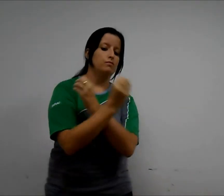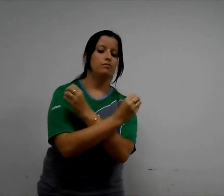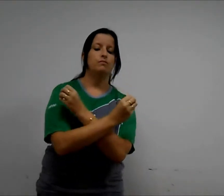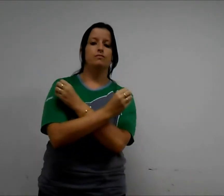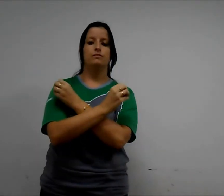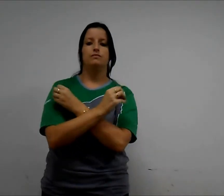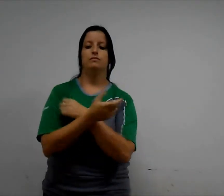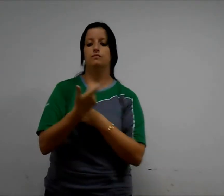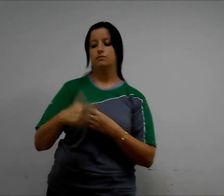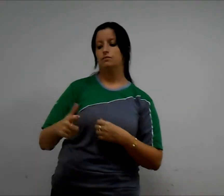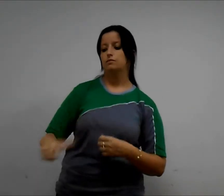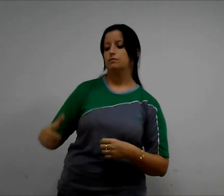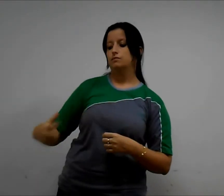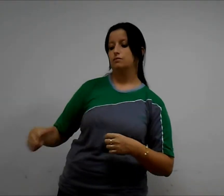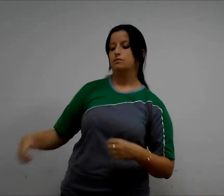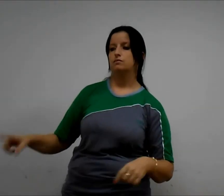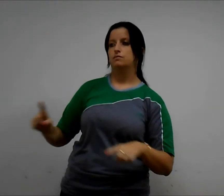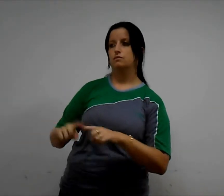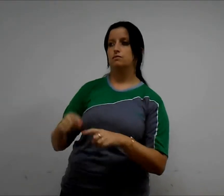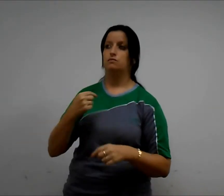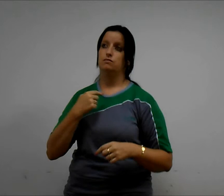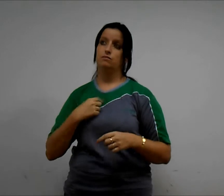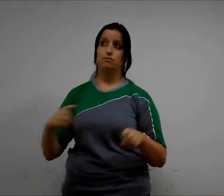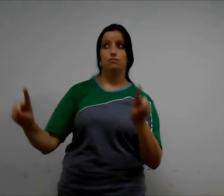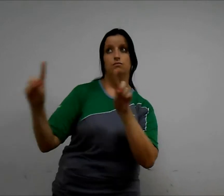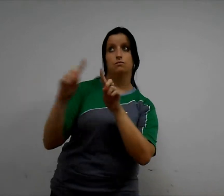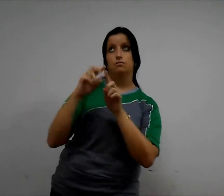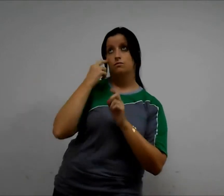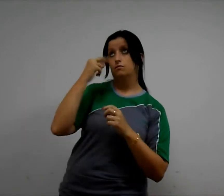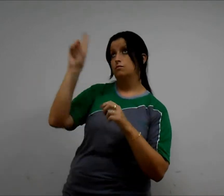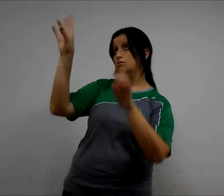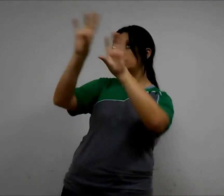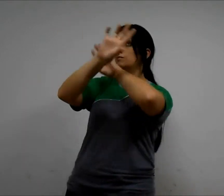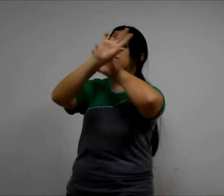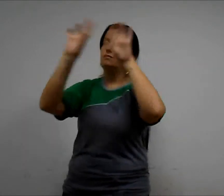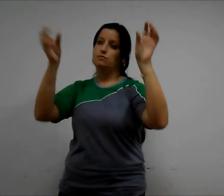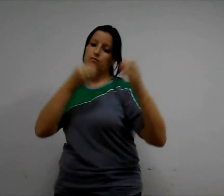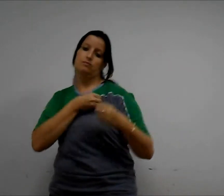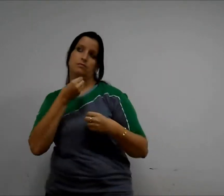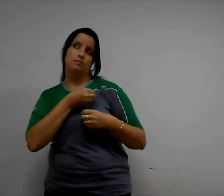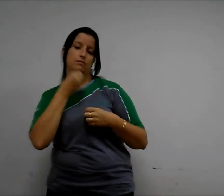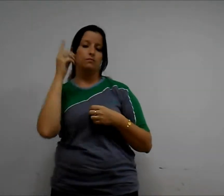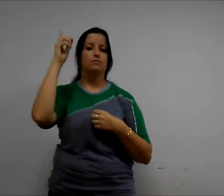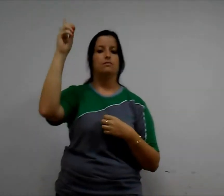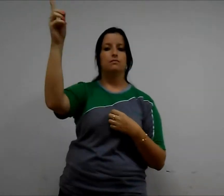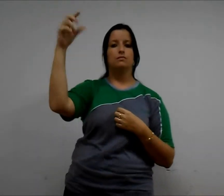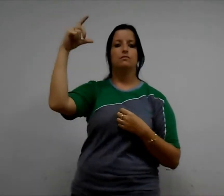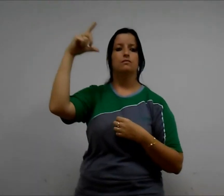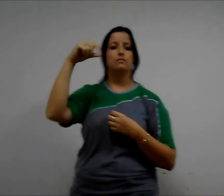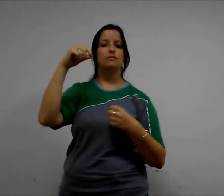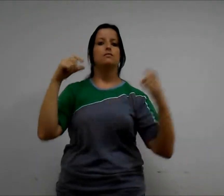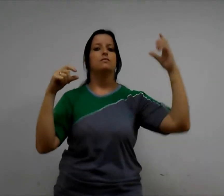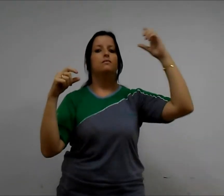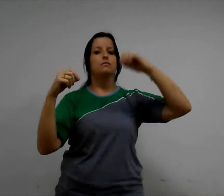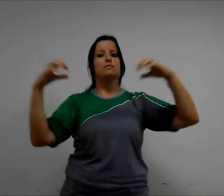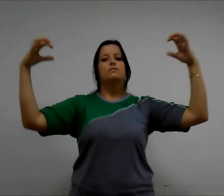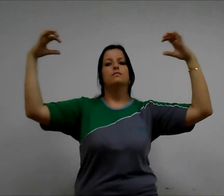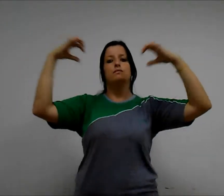beijo acontecer. E sem motivos quer me achar. Olha pro céu que eu vou tá lá. Em cada gota